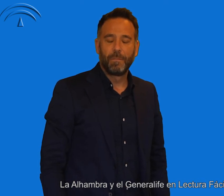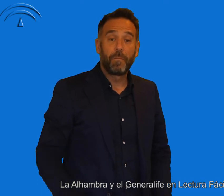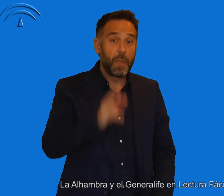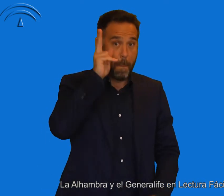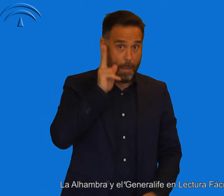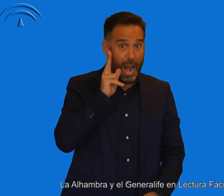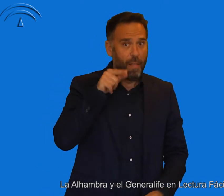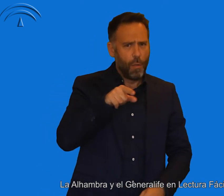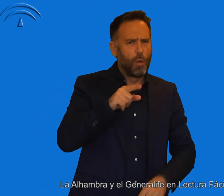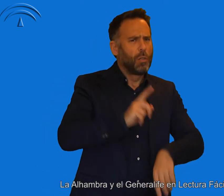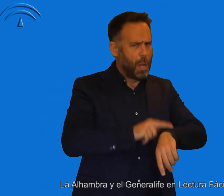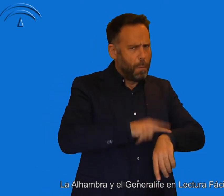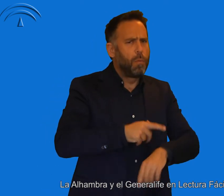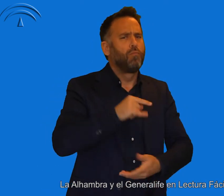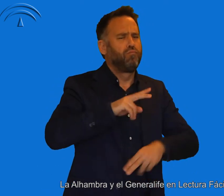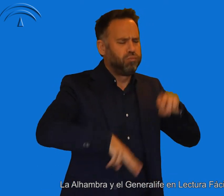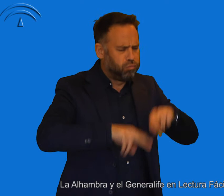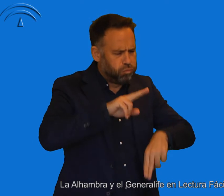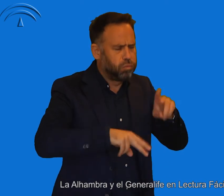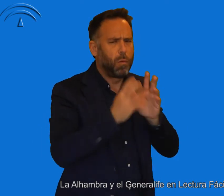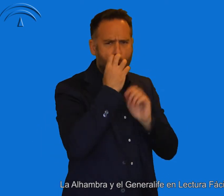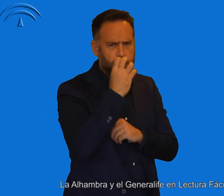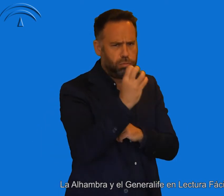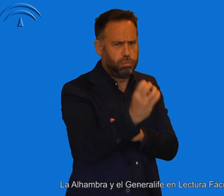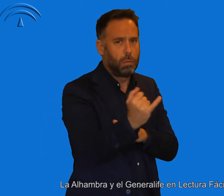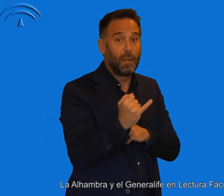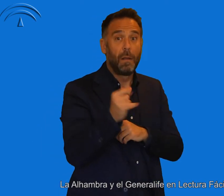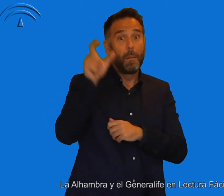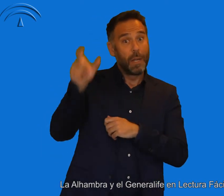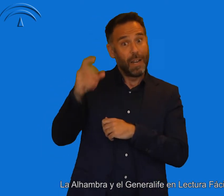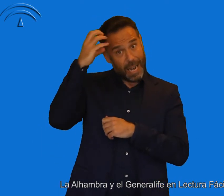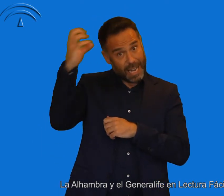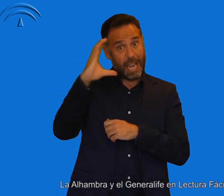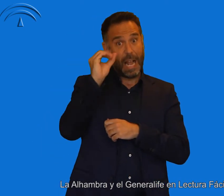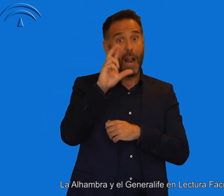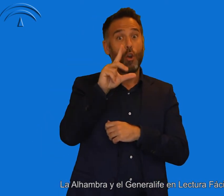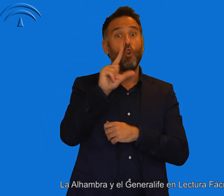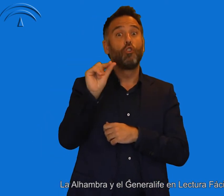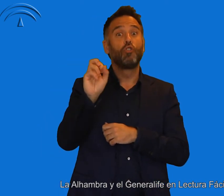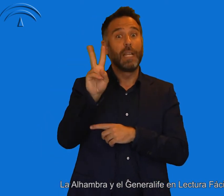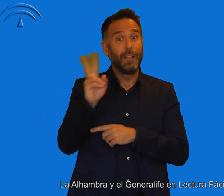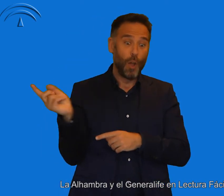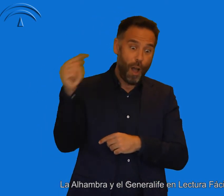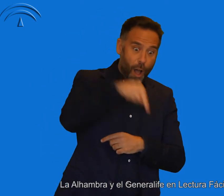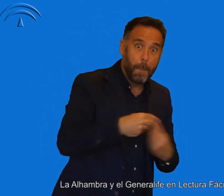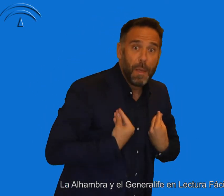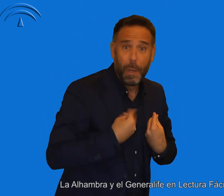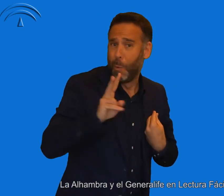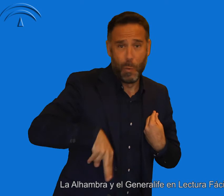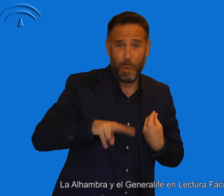El palacio tardó mucho tiempo en construirse. El emperador nunca vivió en él. Dentro del palacio